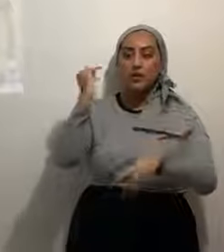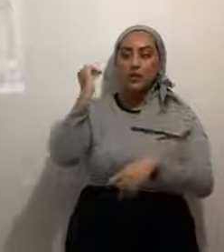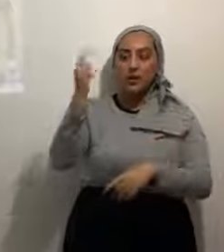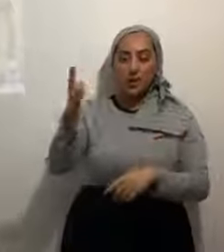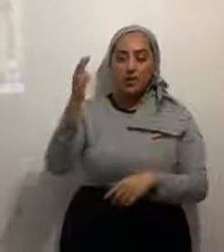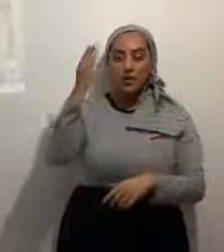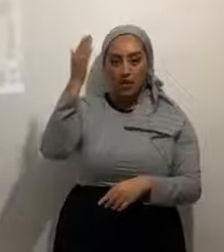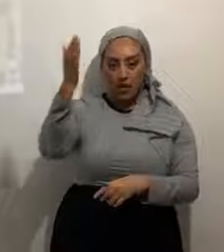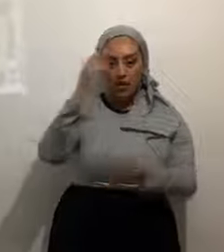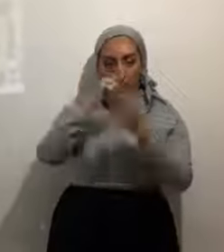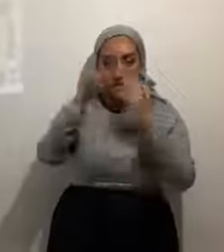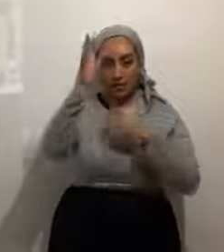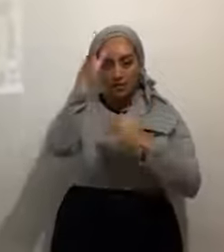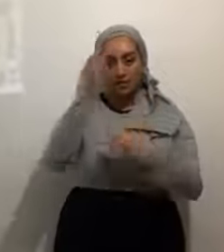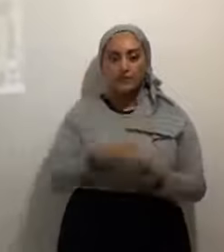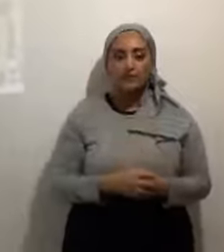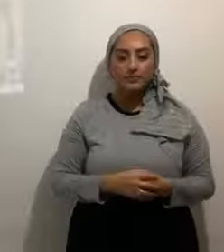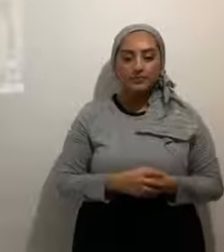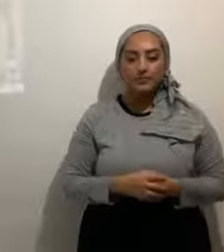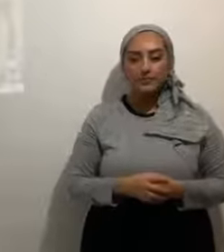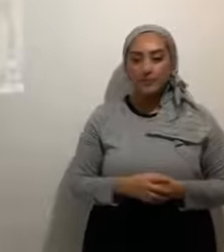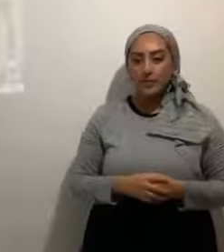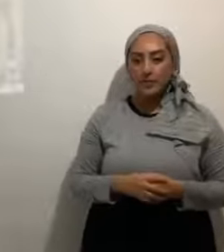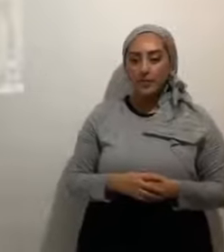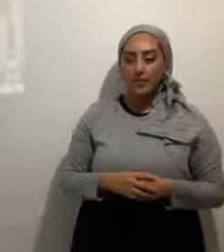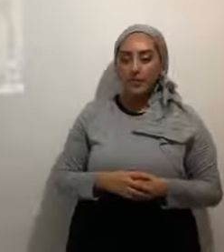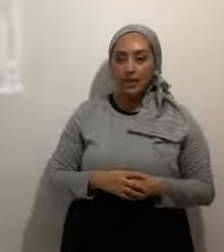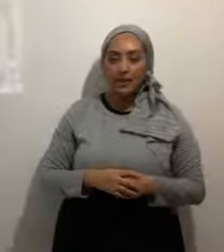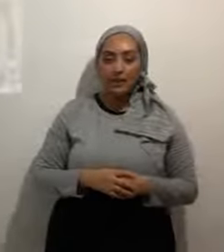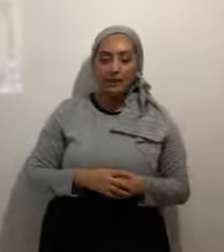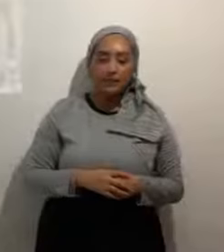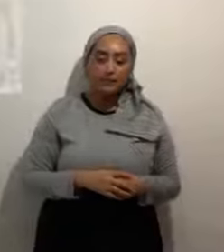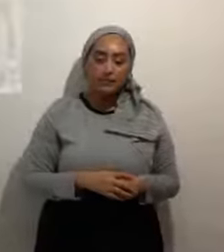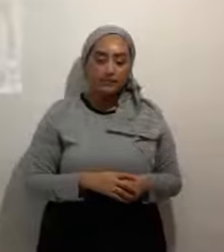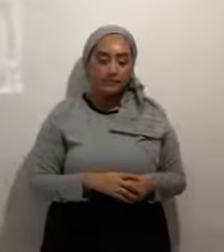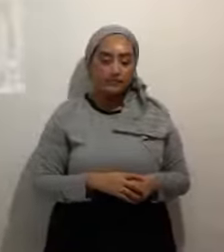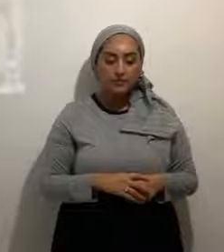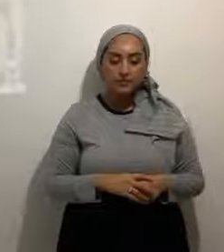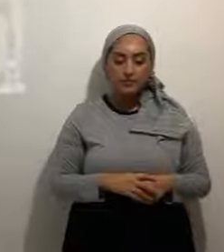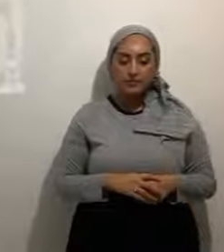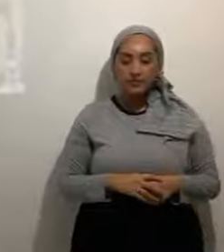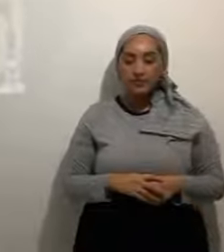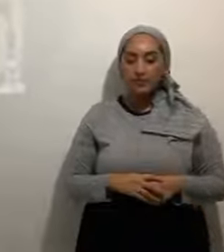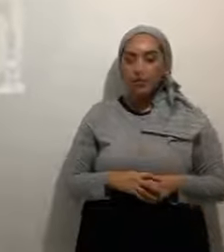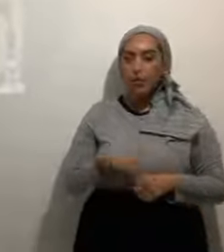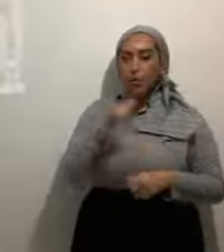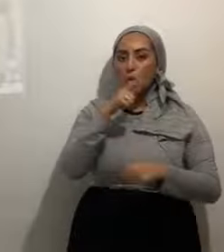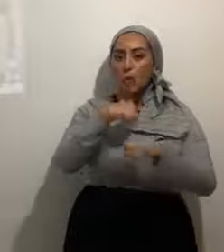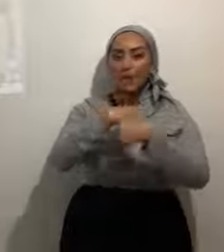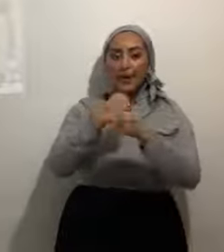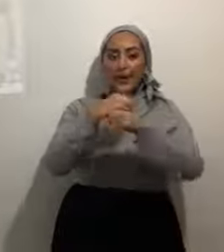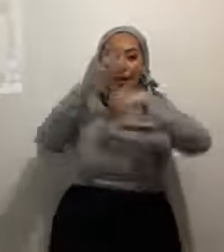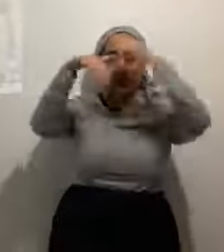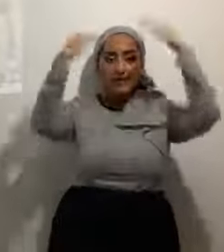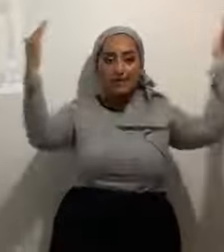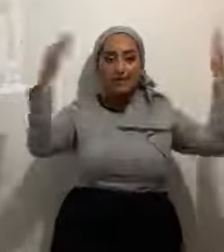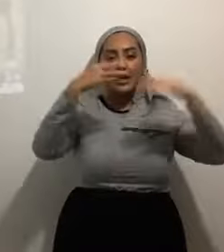Eterno Yahweh. Está dos veces Ri. Oseh Shamayim Ve'ares, creador de cielos y